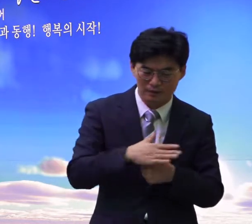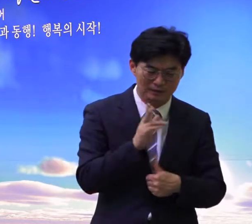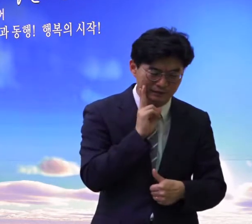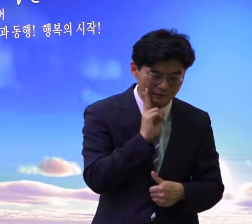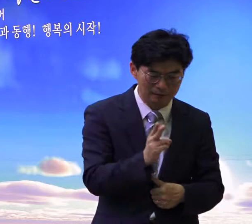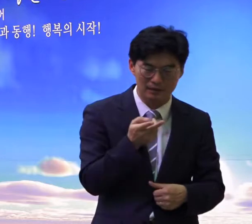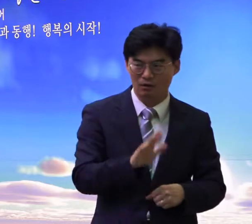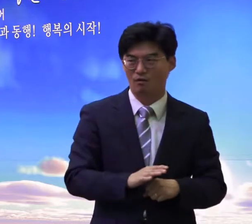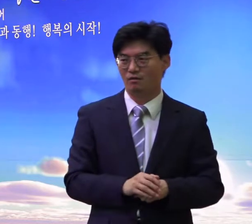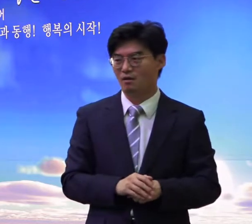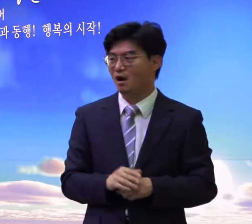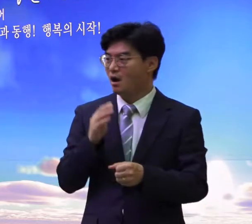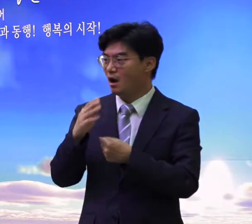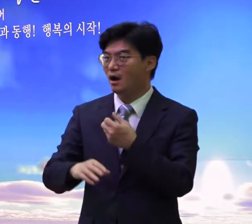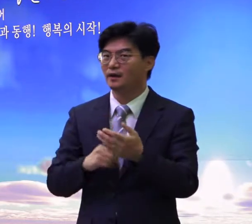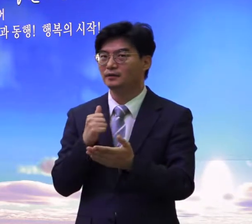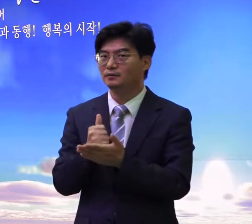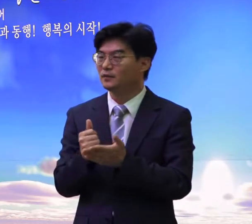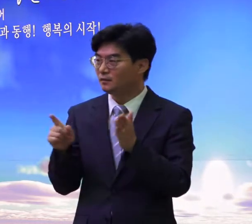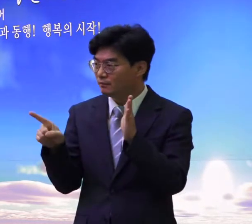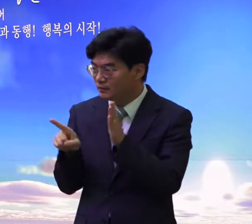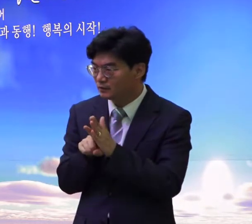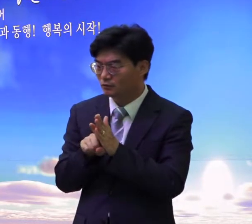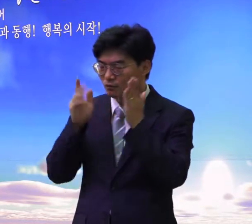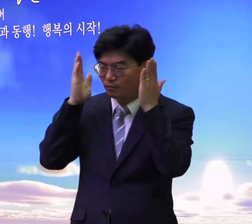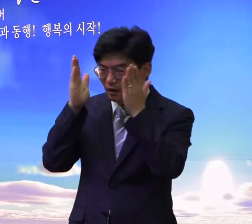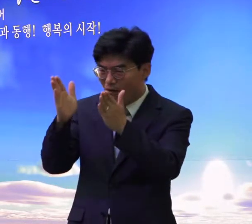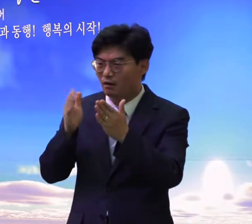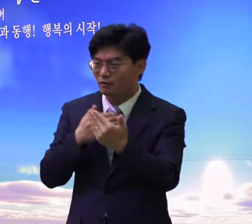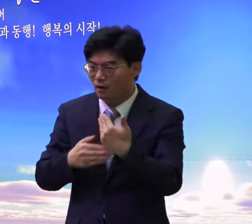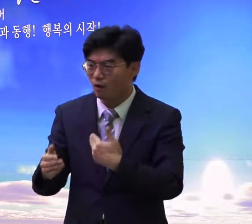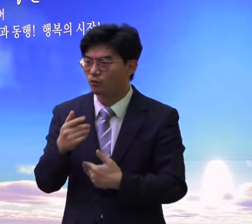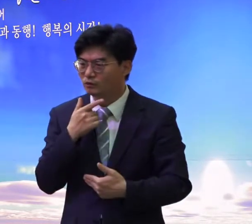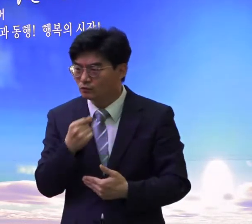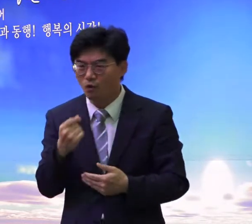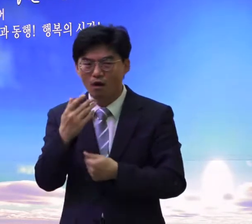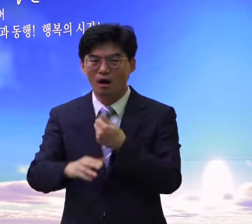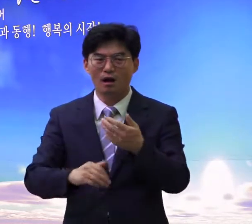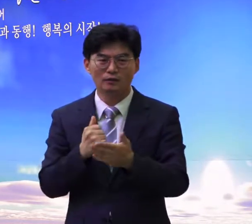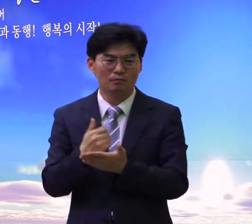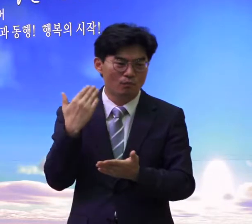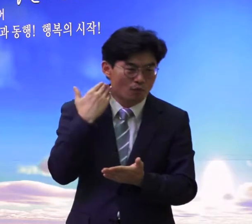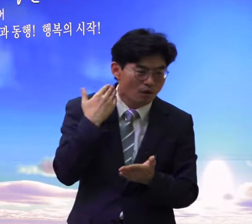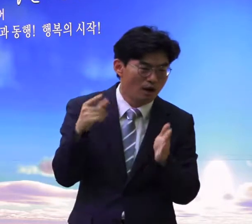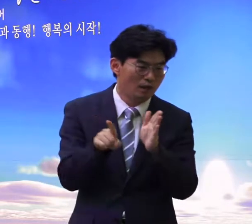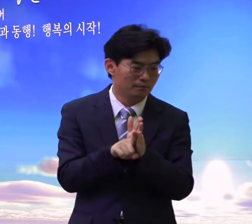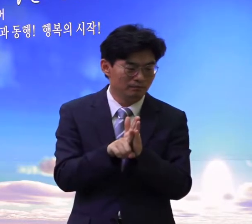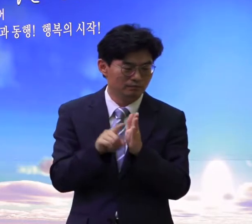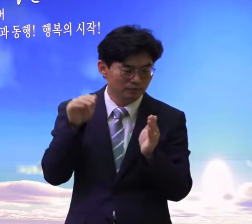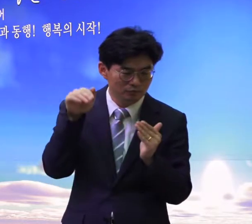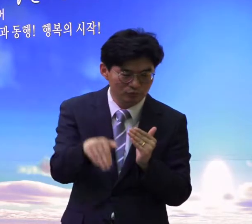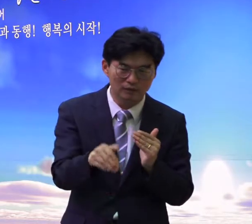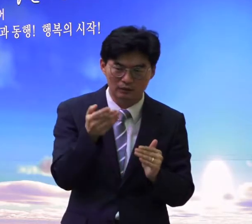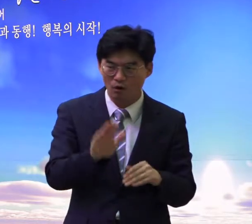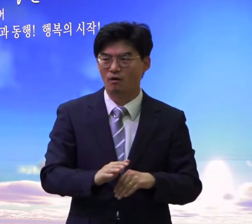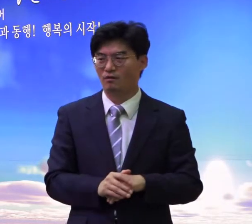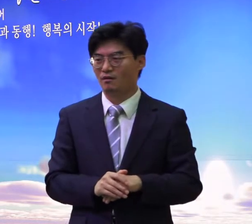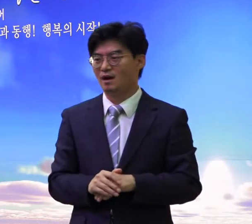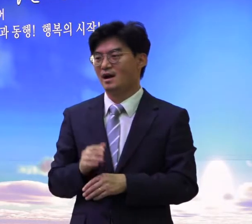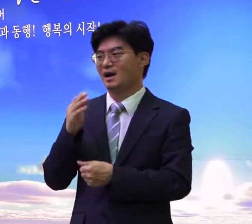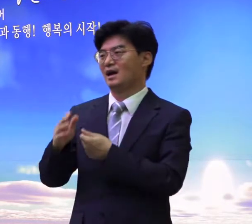보고 싶어도 하나님의 뜻을 알 수 없고 하나님의 역사심이 보이지 않는다 해도 하나님은 여전히